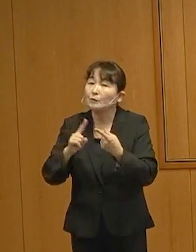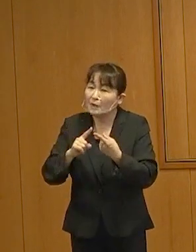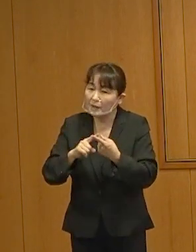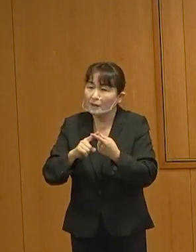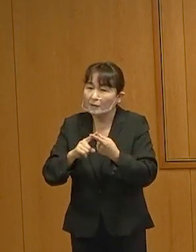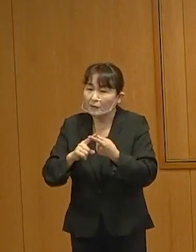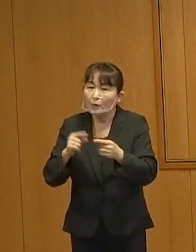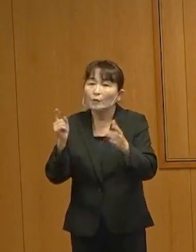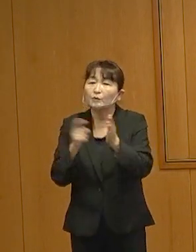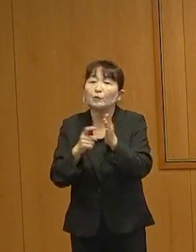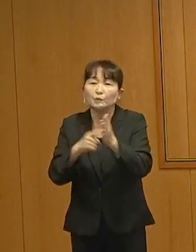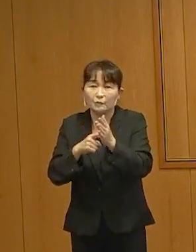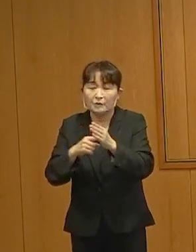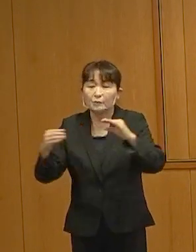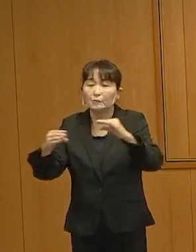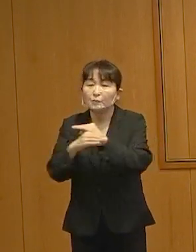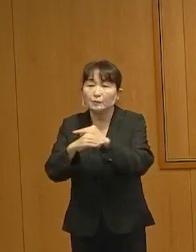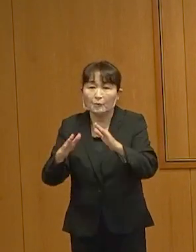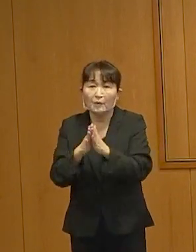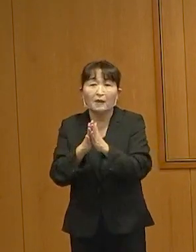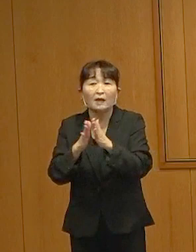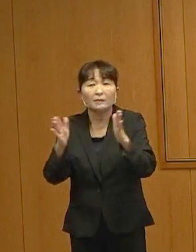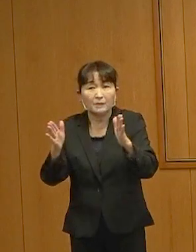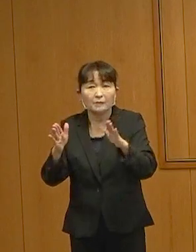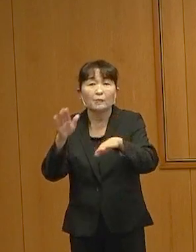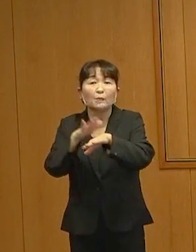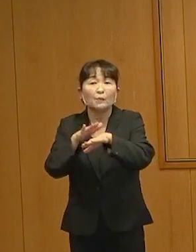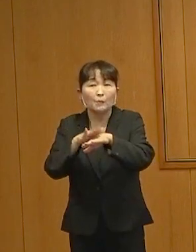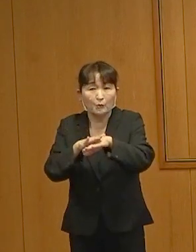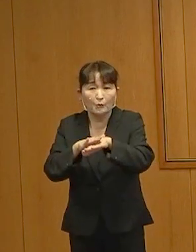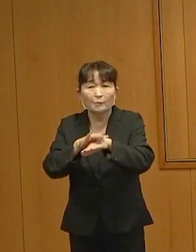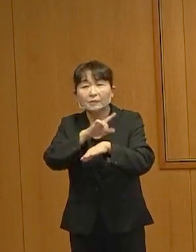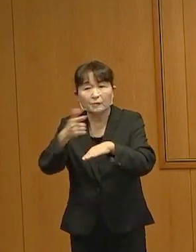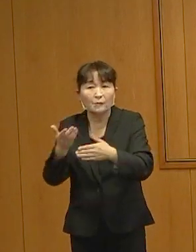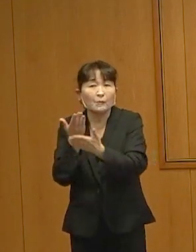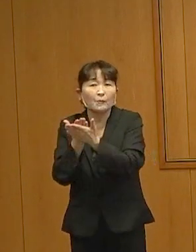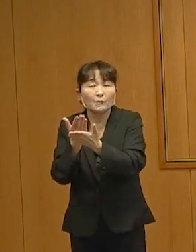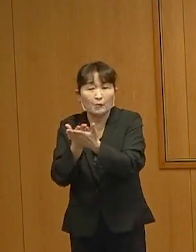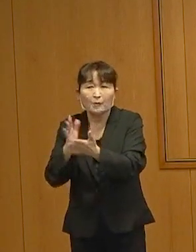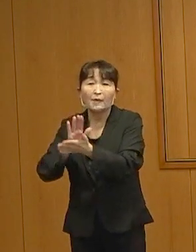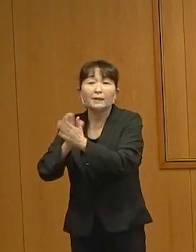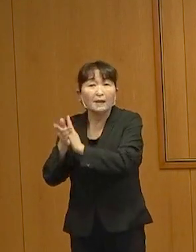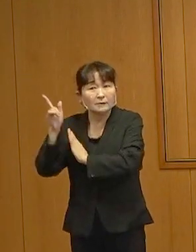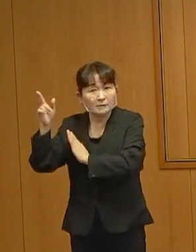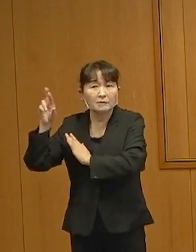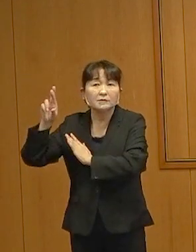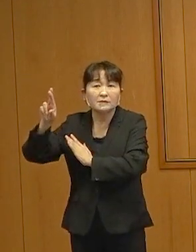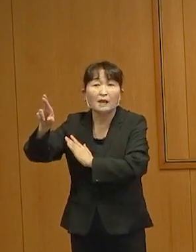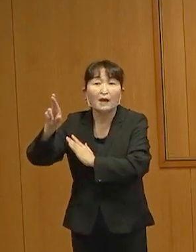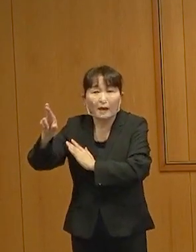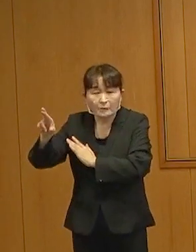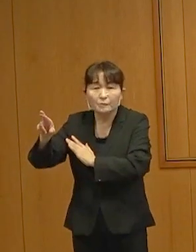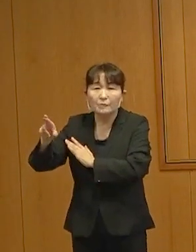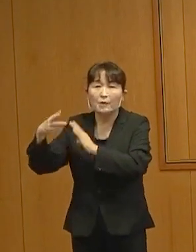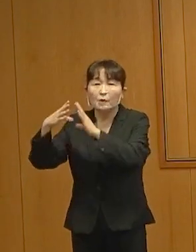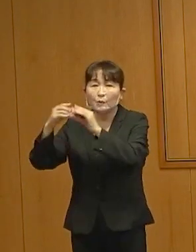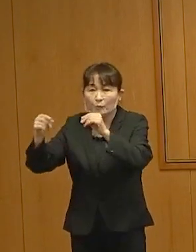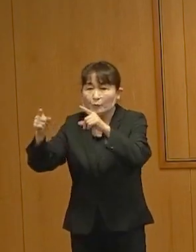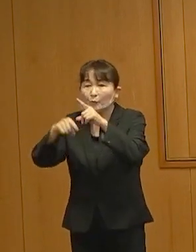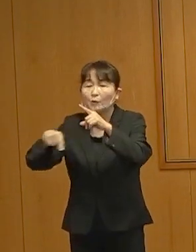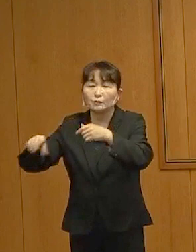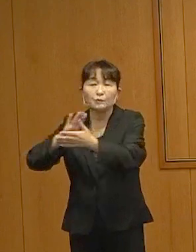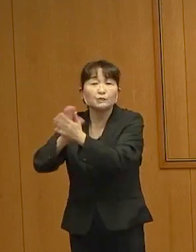運行していただければというふうに、要望も県と JR と国土交通省あるいは宮崎交